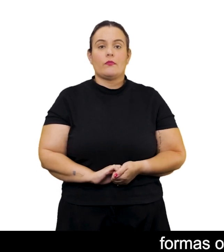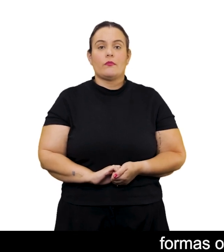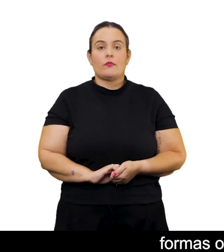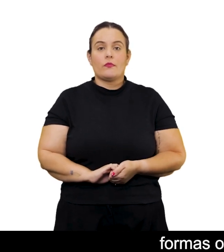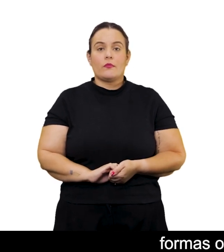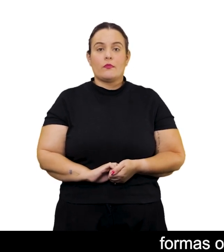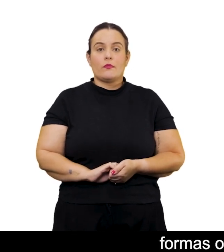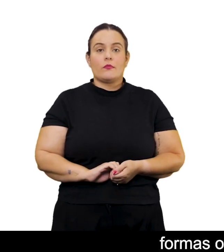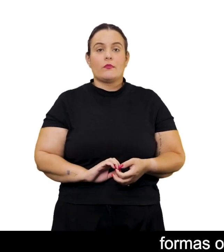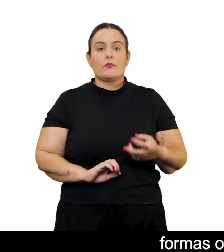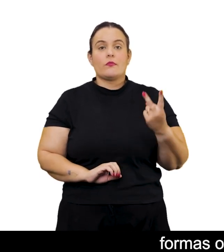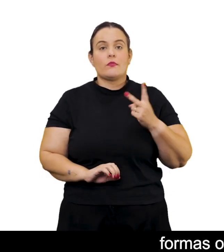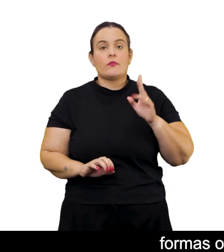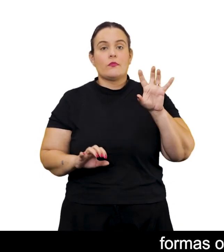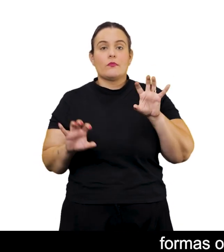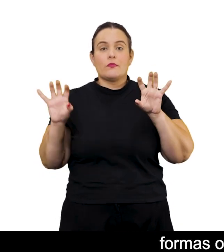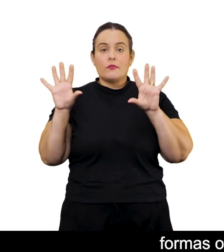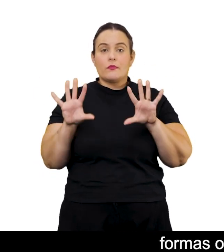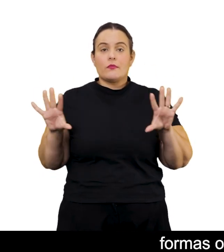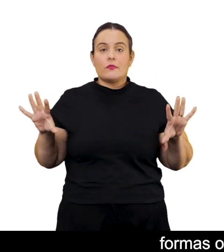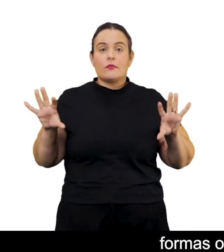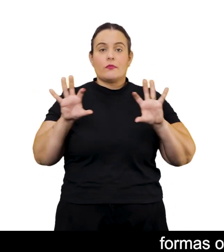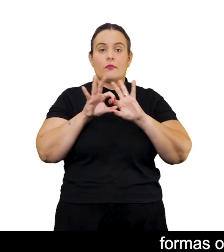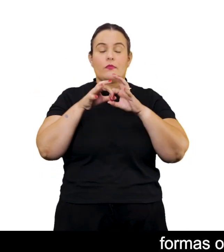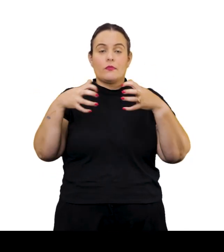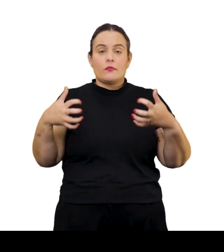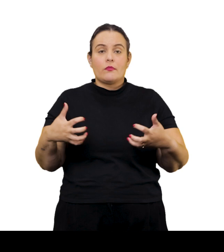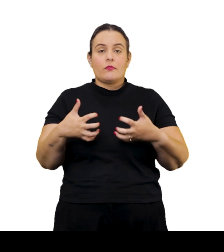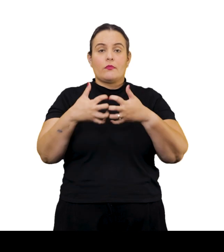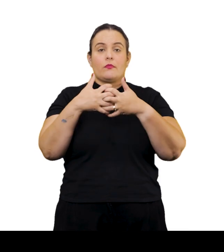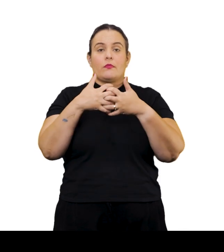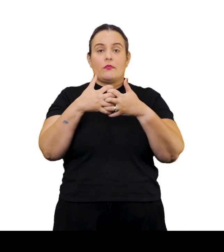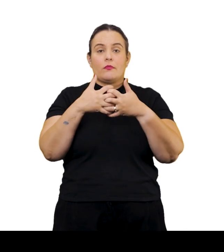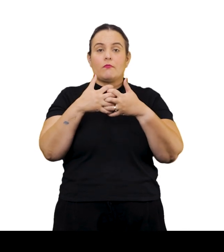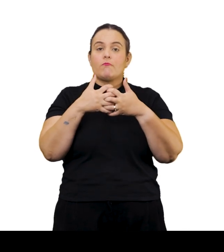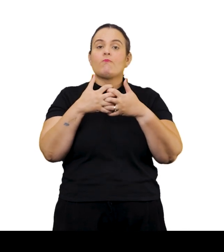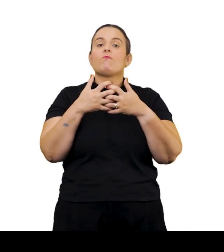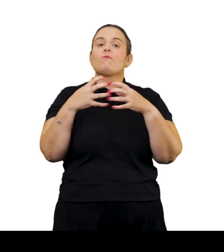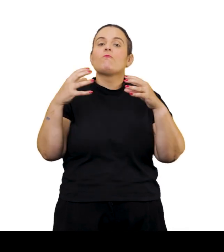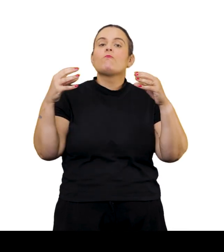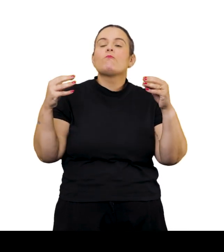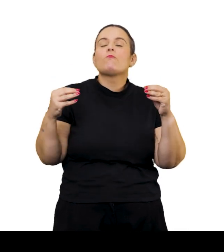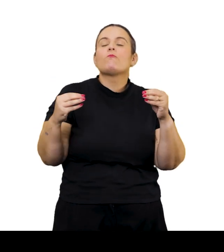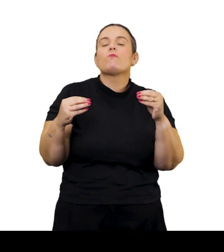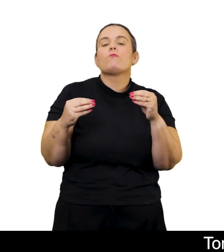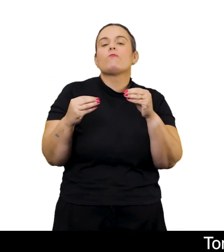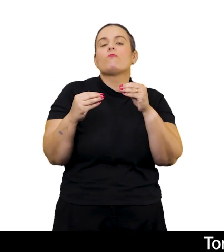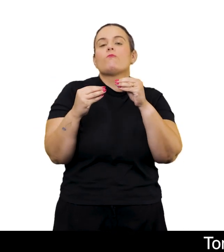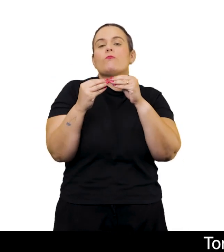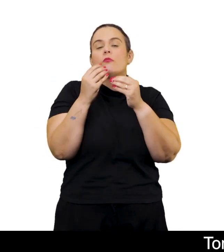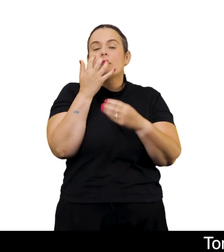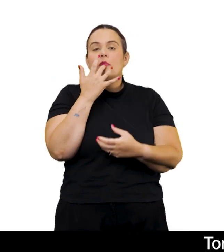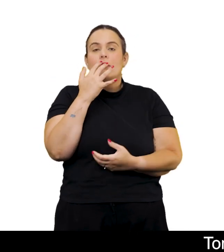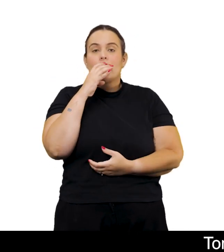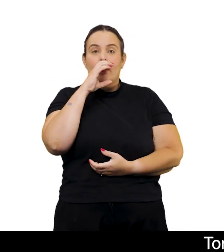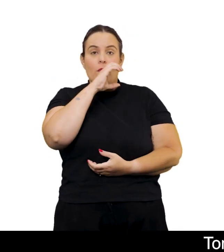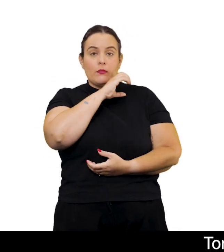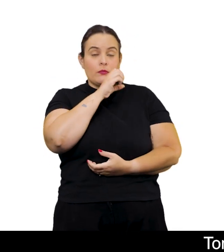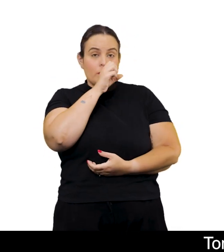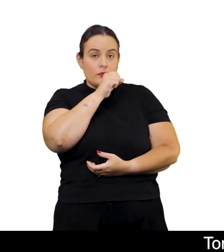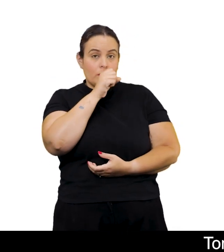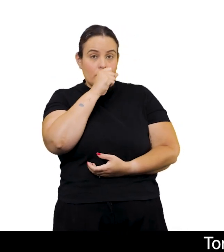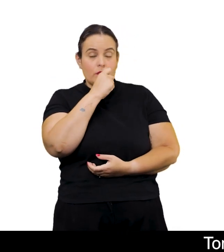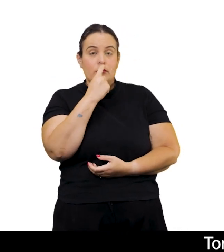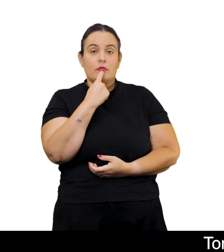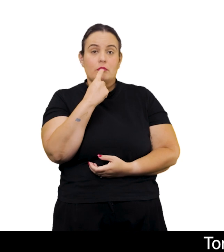apresentam formas orgânicas que se entrelaçam em composições dinâmicas, evocando a intimidade de um beijo. Tons quentes de